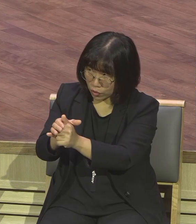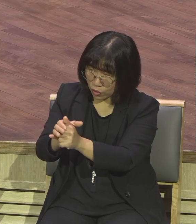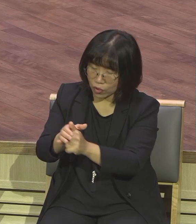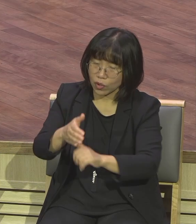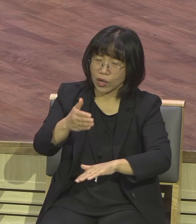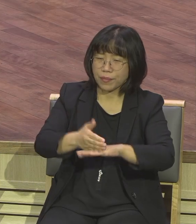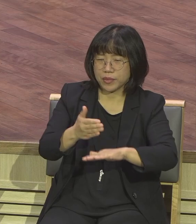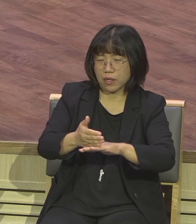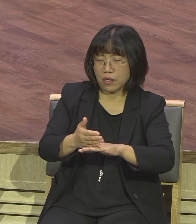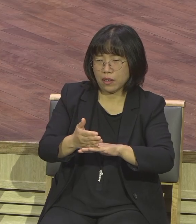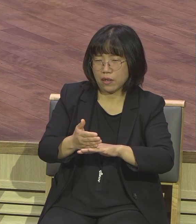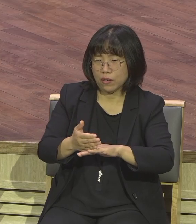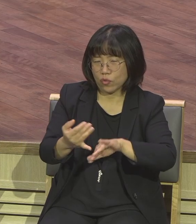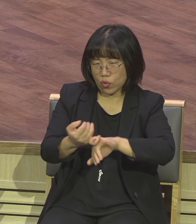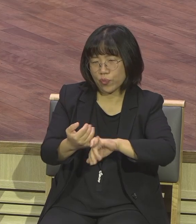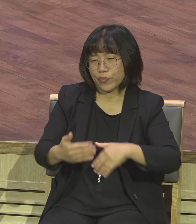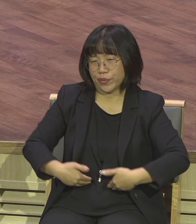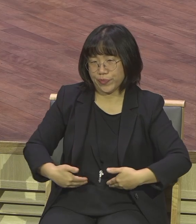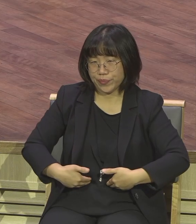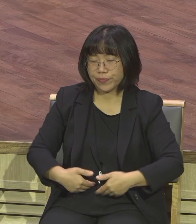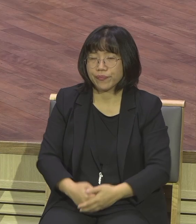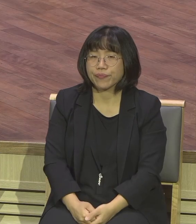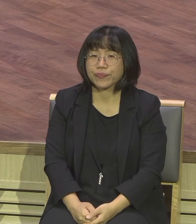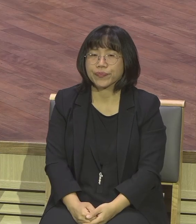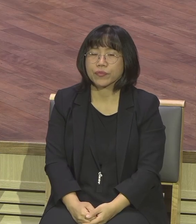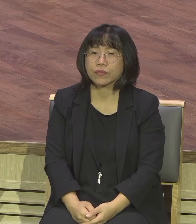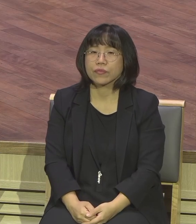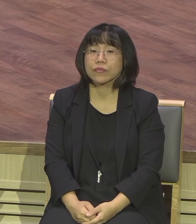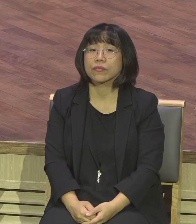그거는 아니죠.